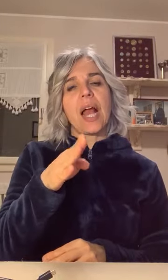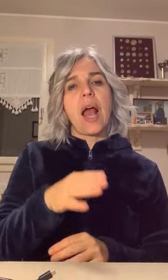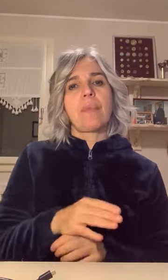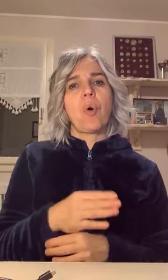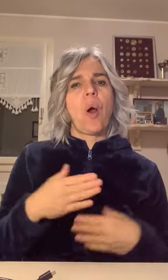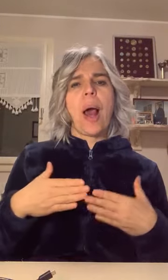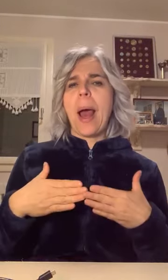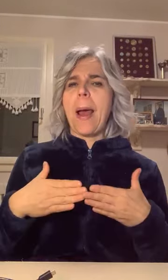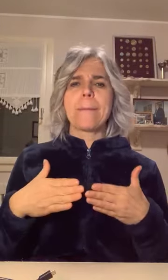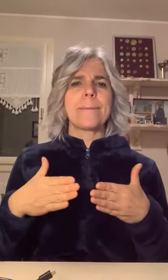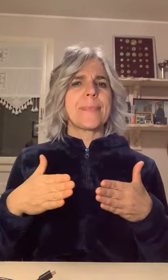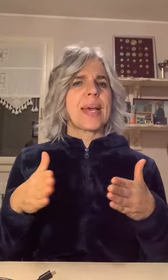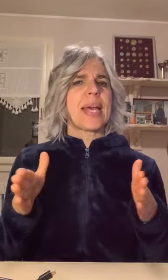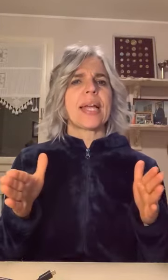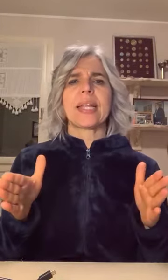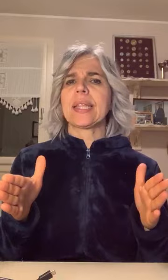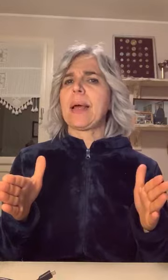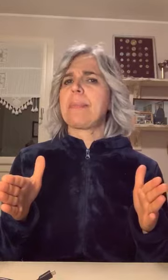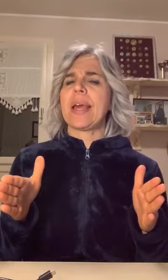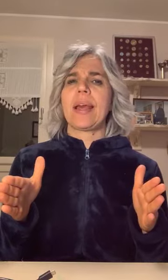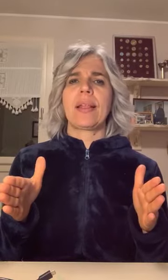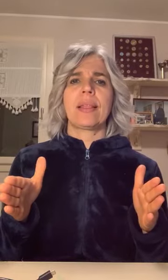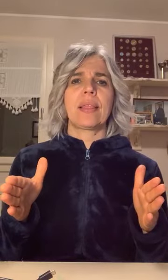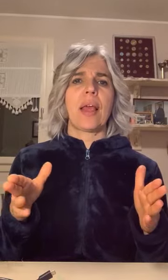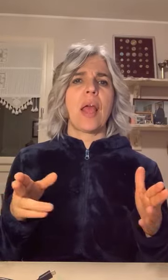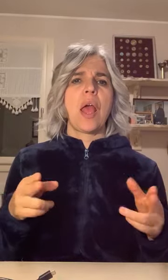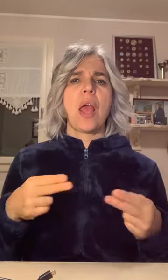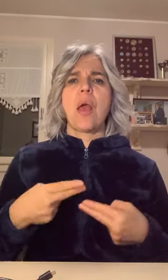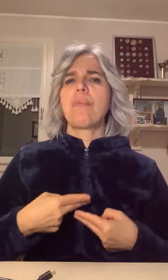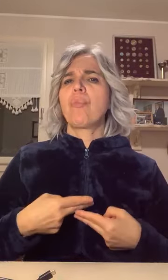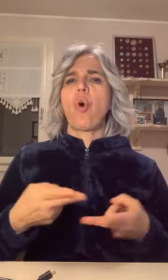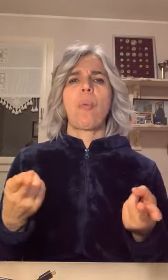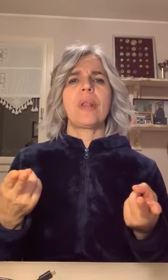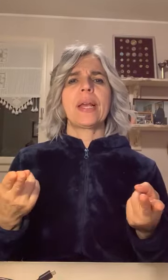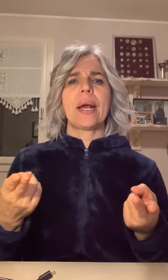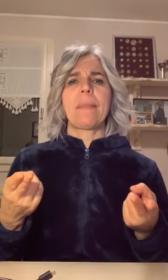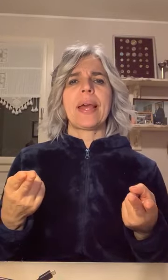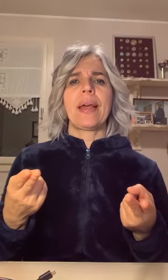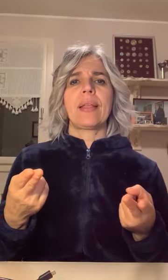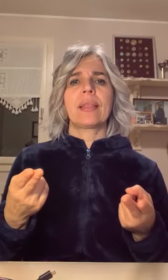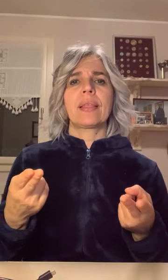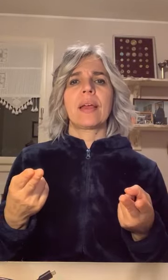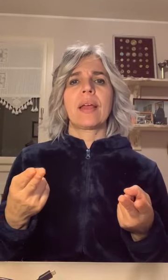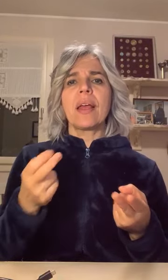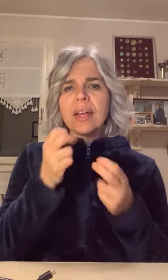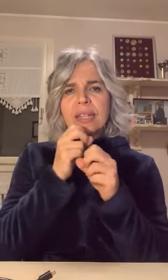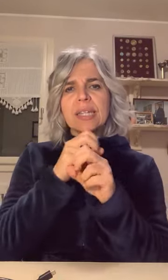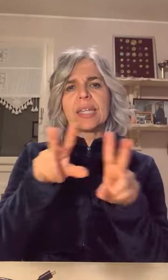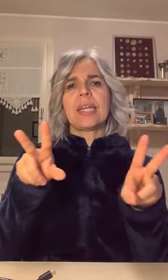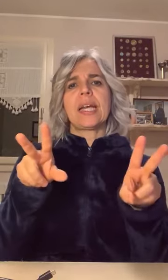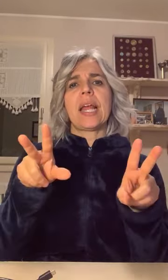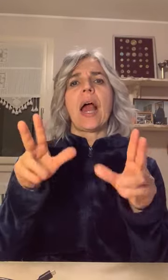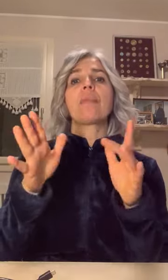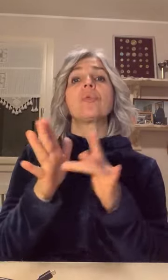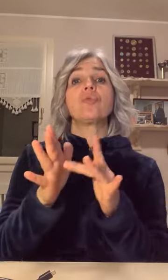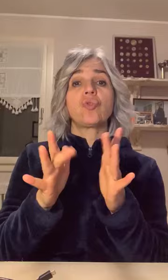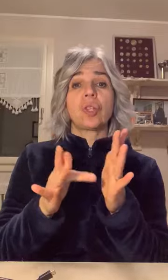apertamente e dichiariamo che Gesù è il Signore, e confessiamo e gli diciamo al Signore: Gesù, vieni ad abitare nel